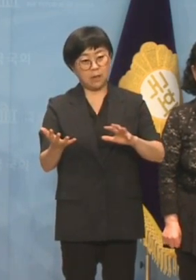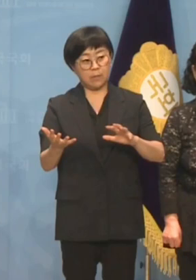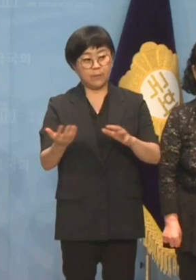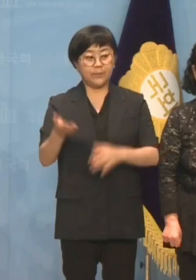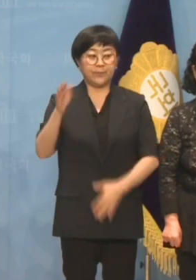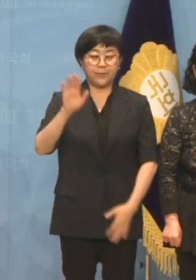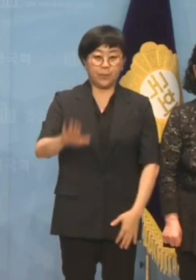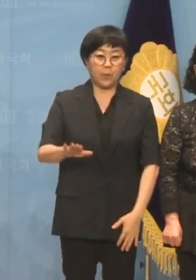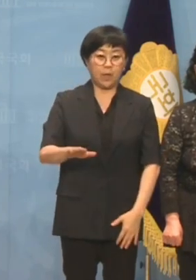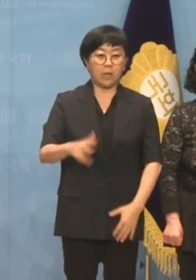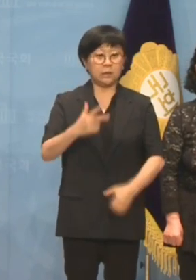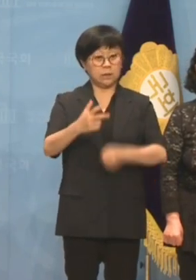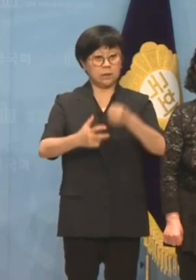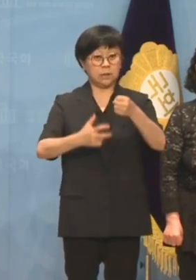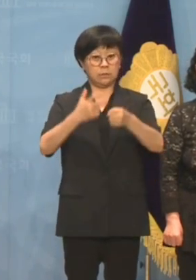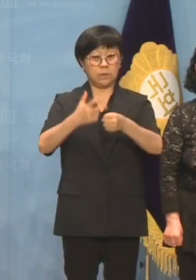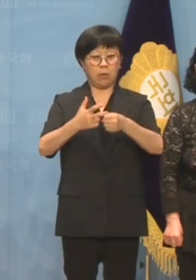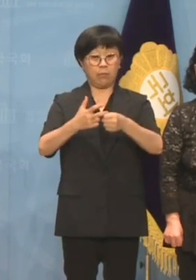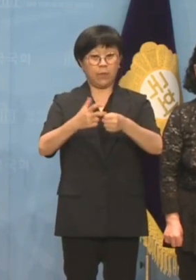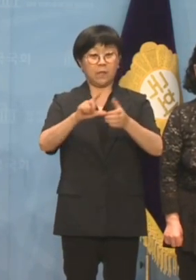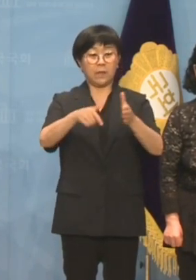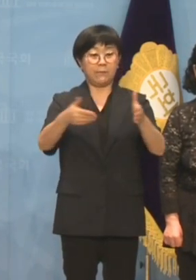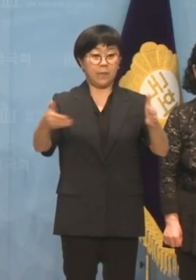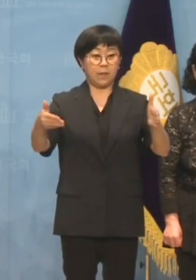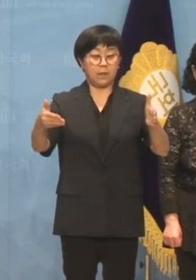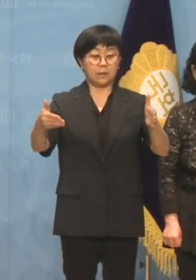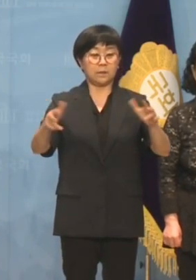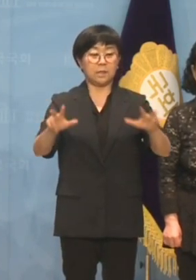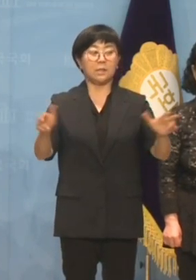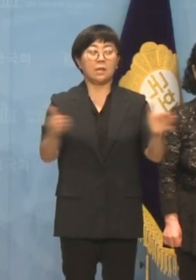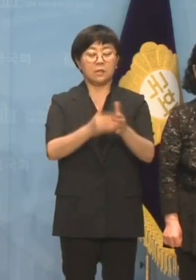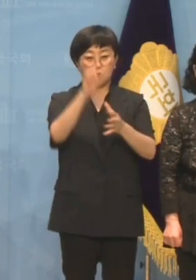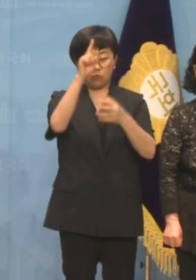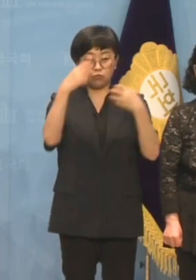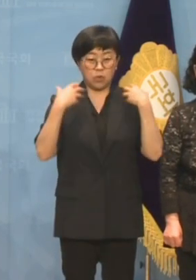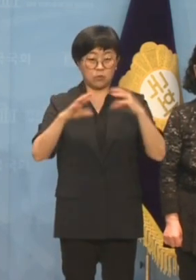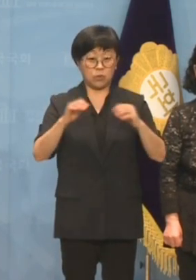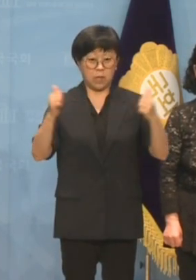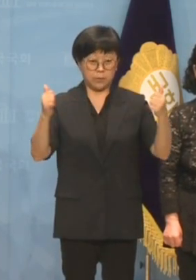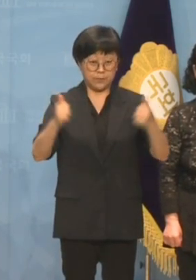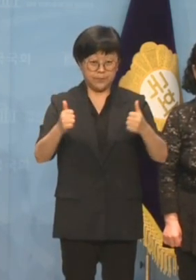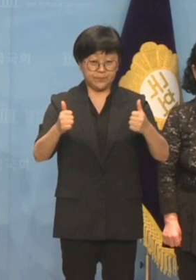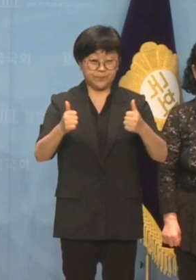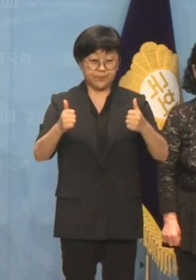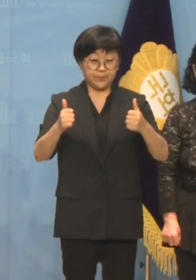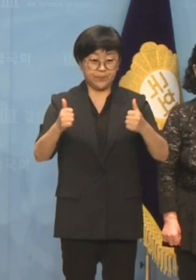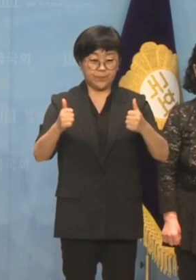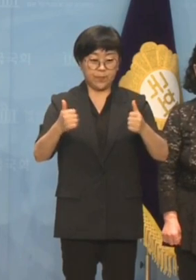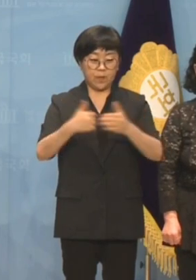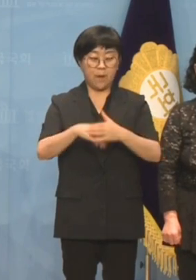그러나 70여 년이 지난 현재까지 정부와 국회는 제대로 된